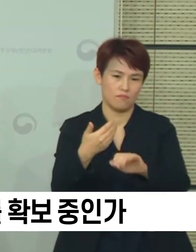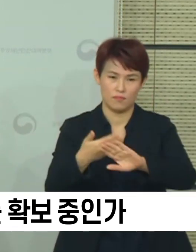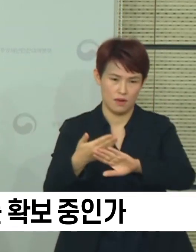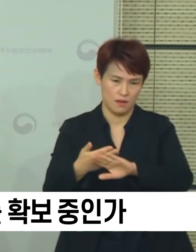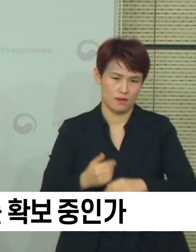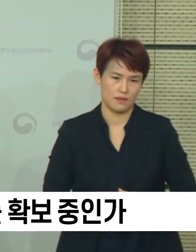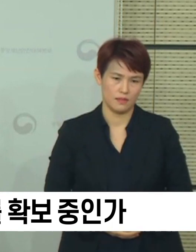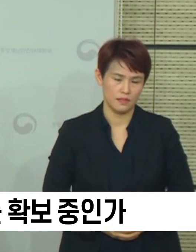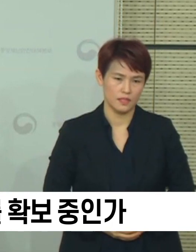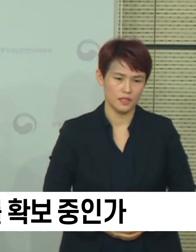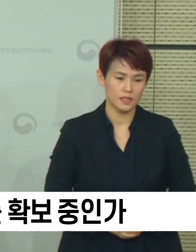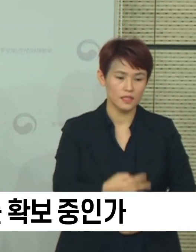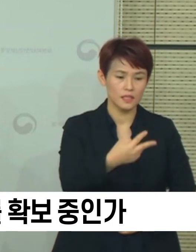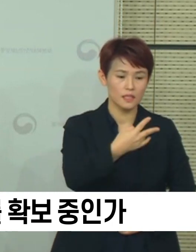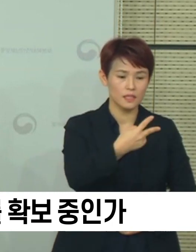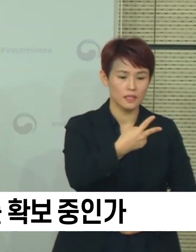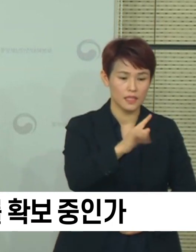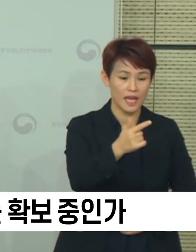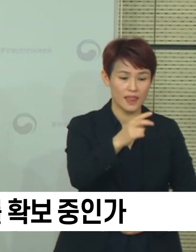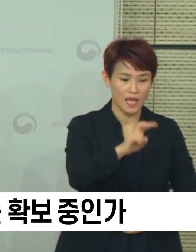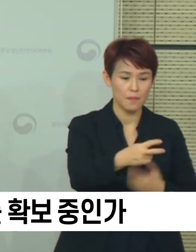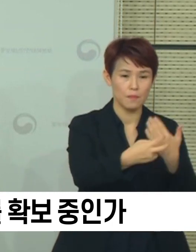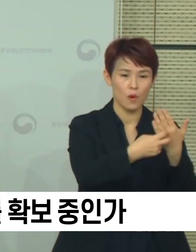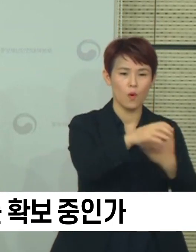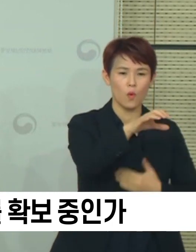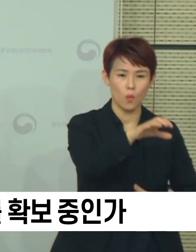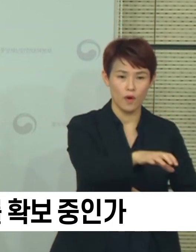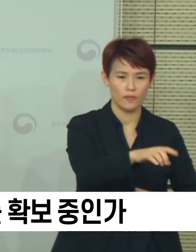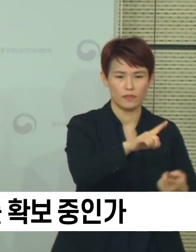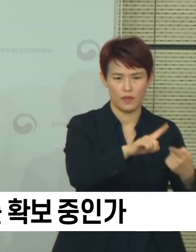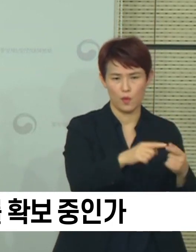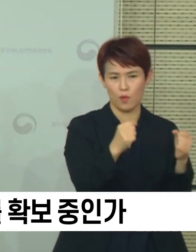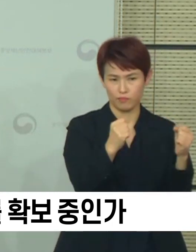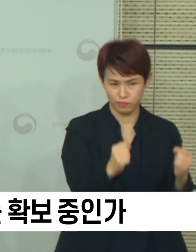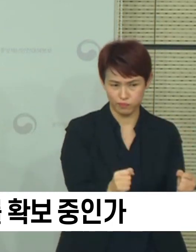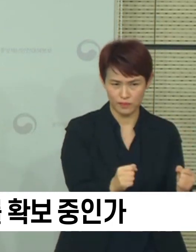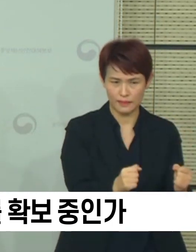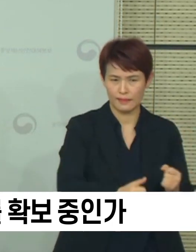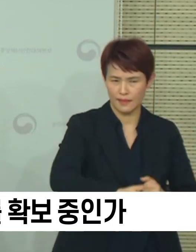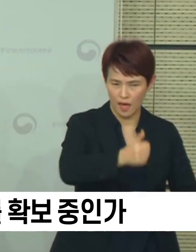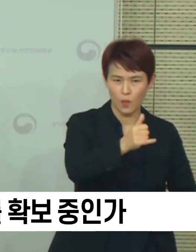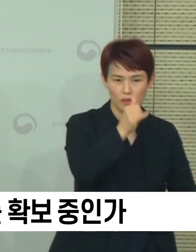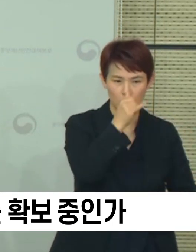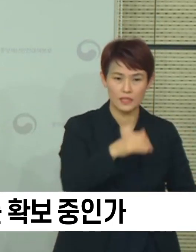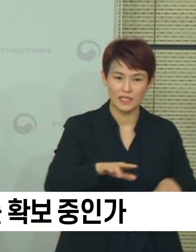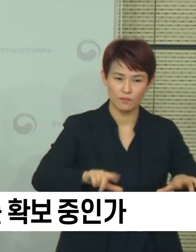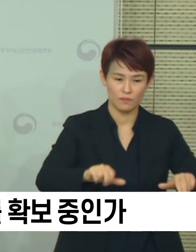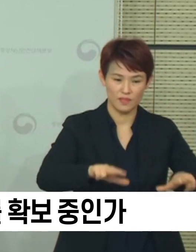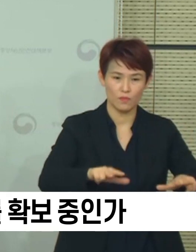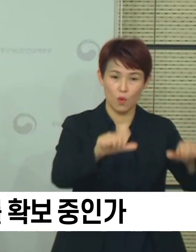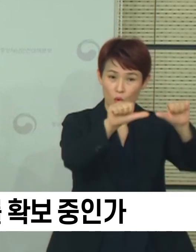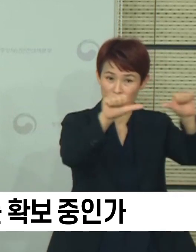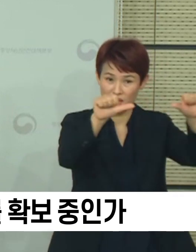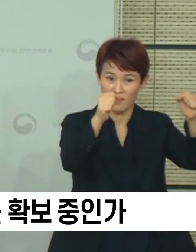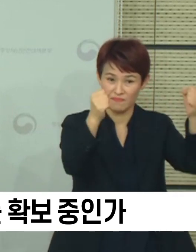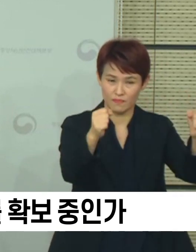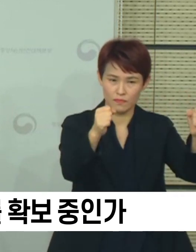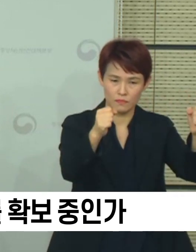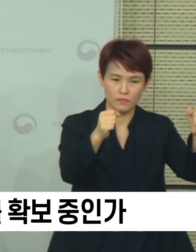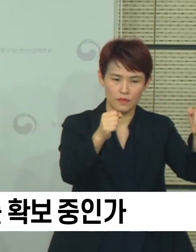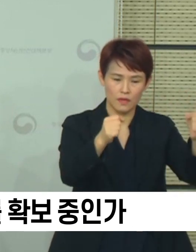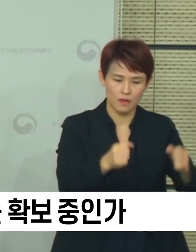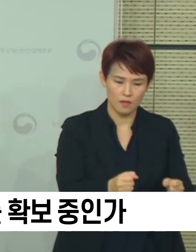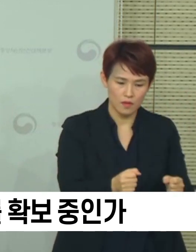그 현재의 대남병원 시설을 최대한 활용을 하면서 지금 현재 5층에 이제 주로 계시지만 다른